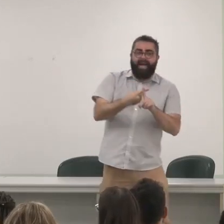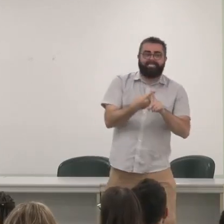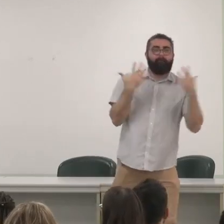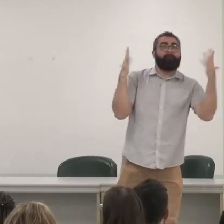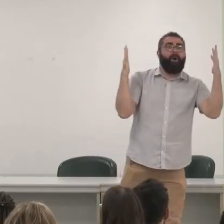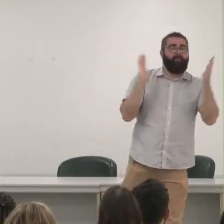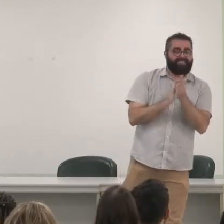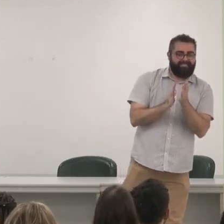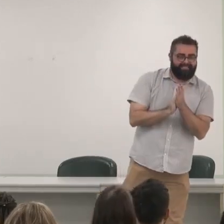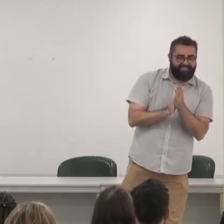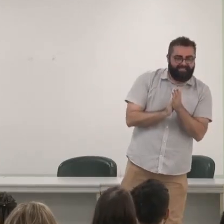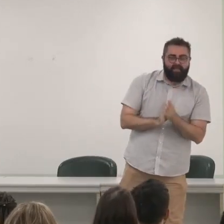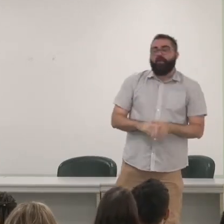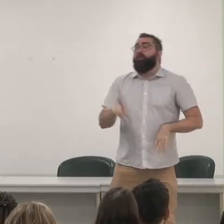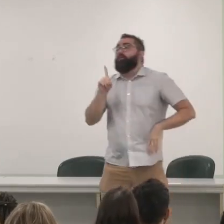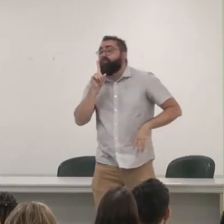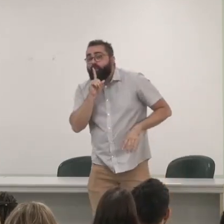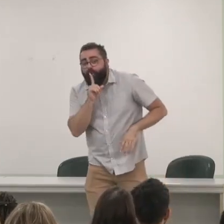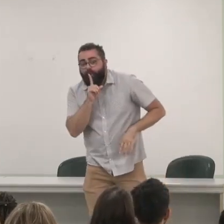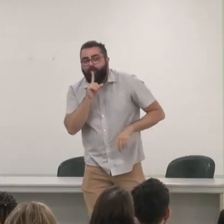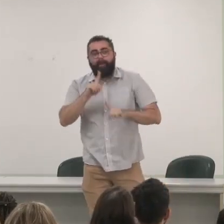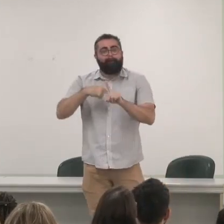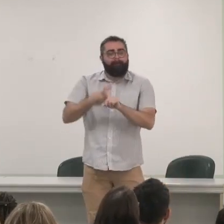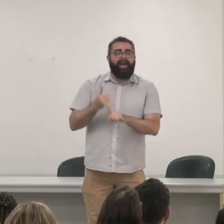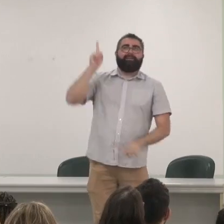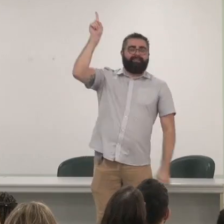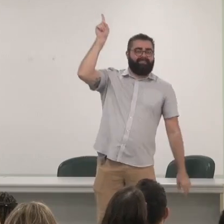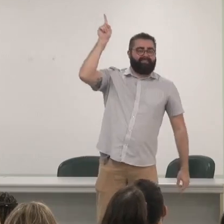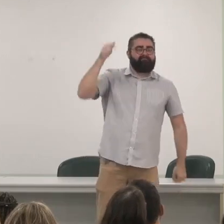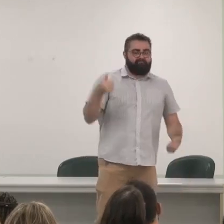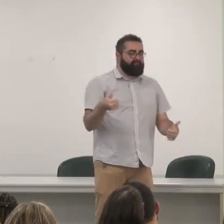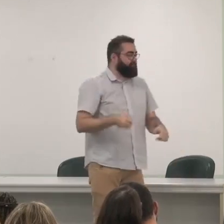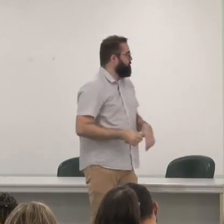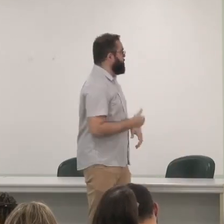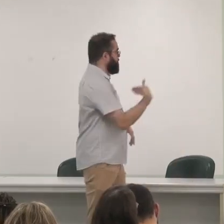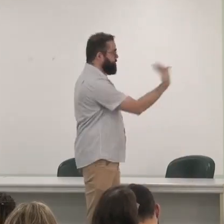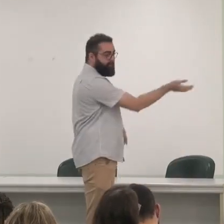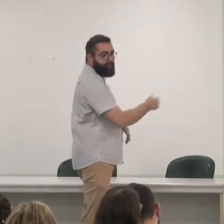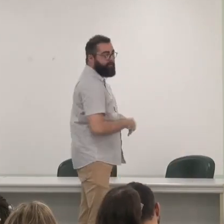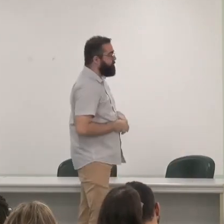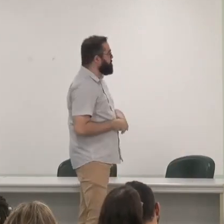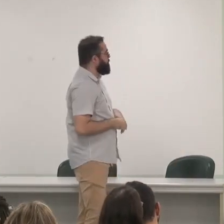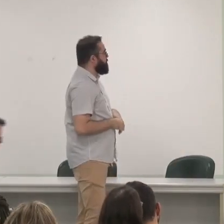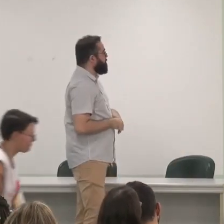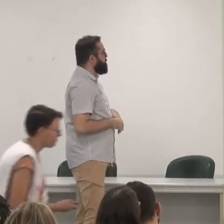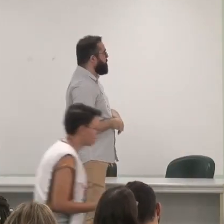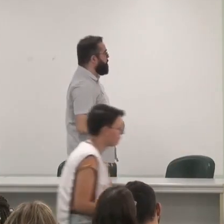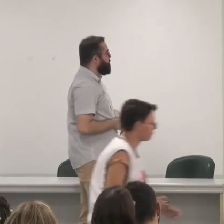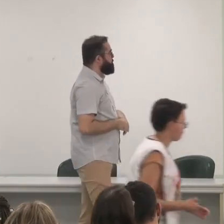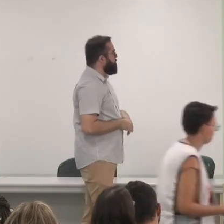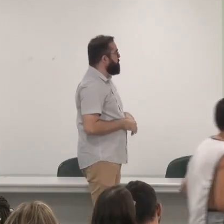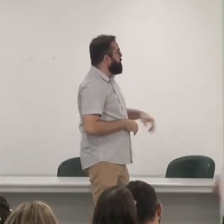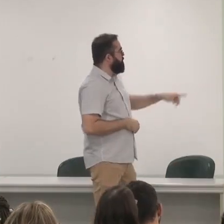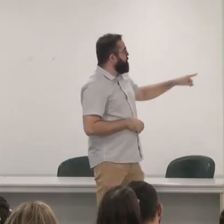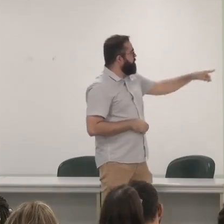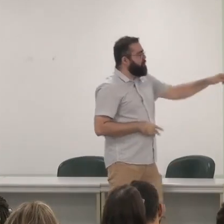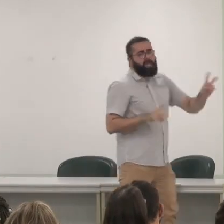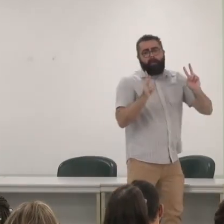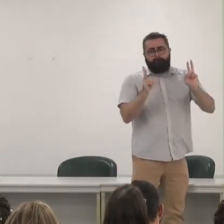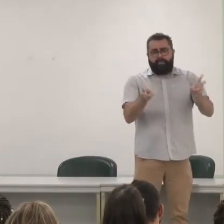fogo e bate palma, fogo e aponta para o céu. São dois compostos para duas palavras diferentes,